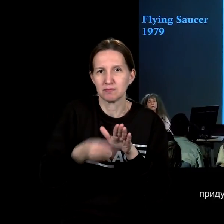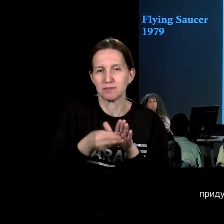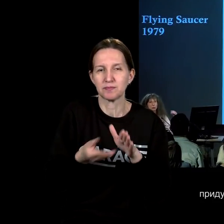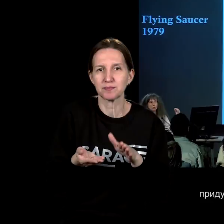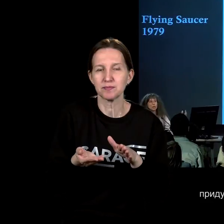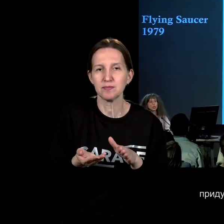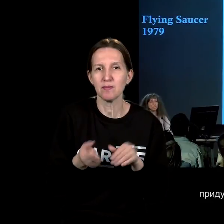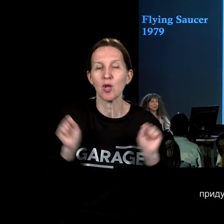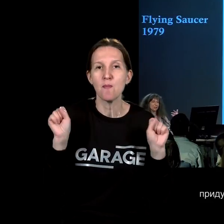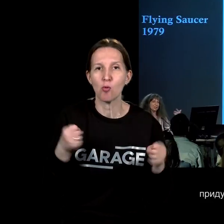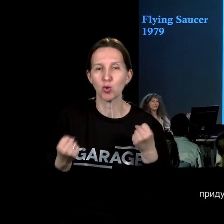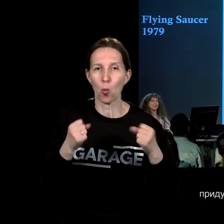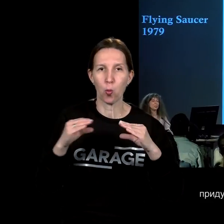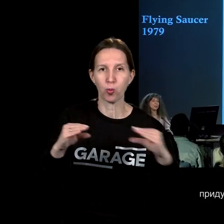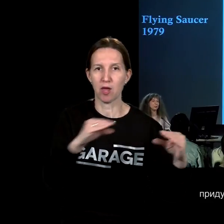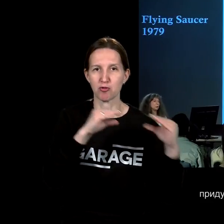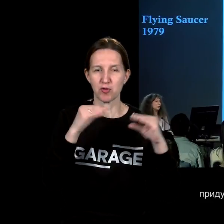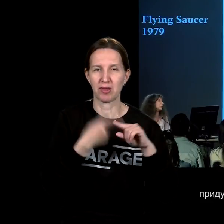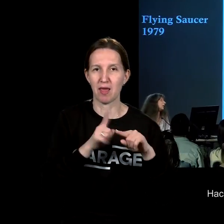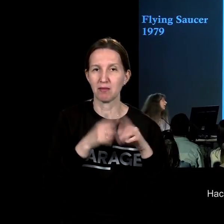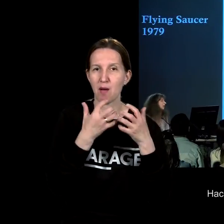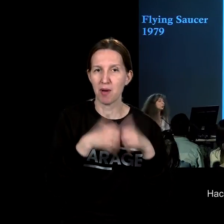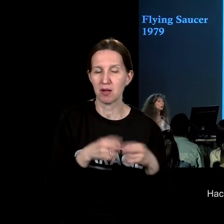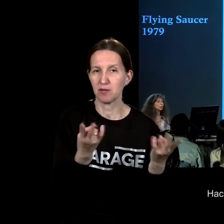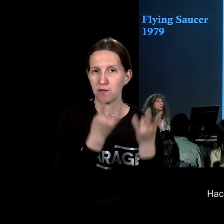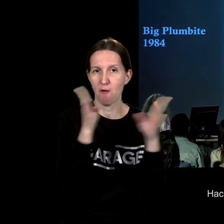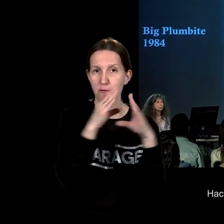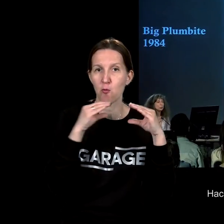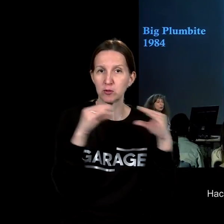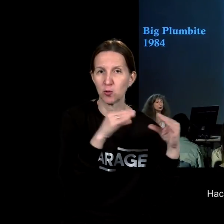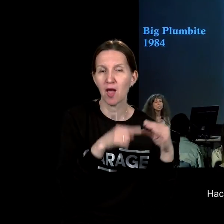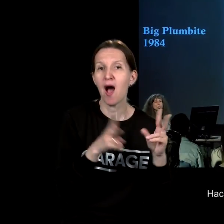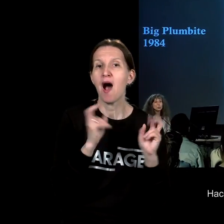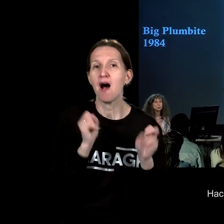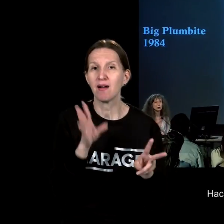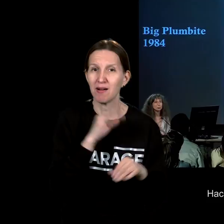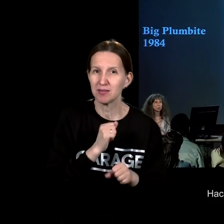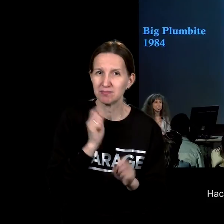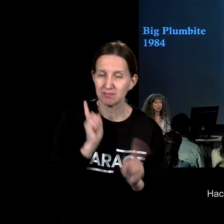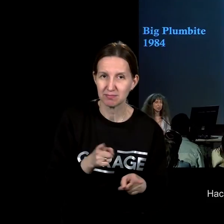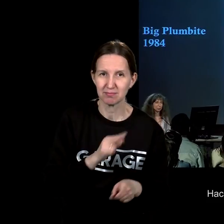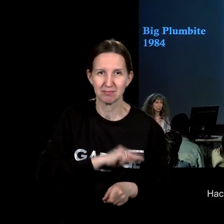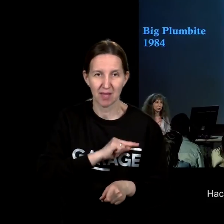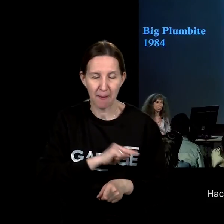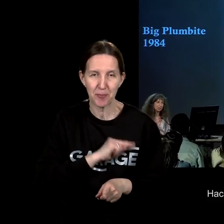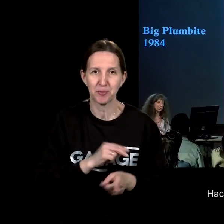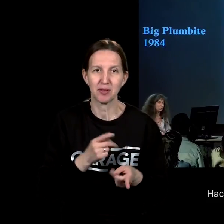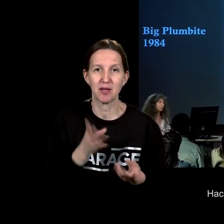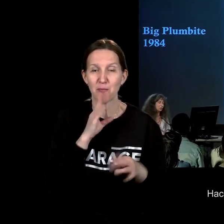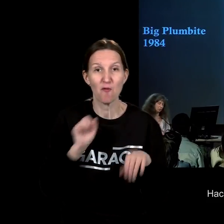магнит, который может удерживать этот летательный аппарат в воздухе. Насколько оно все работает и насколько это все возможно